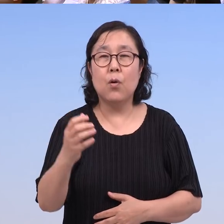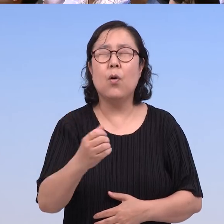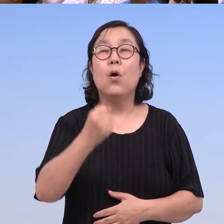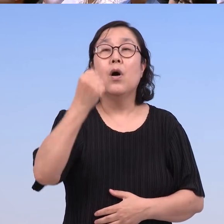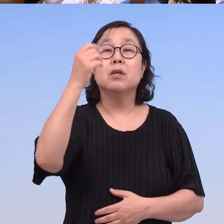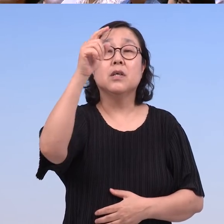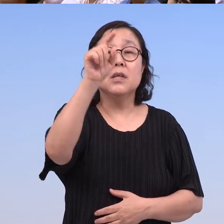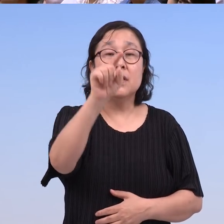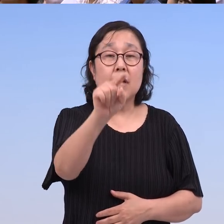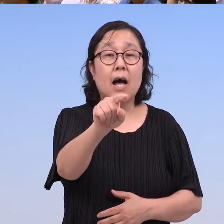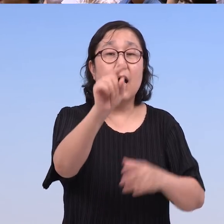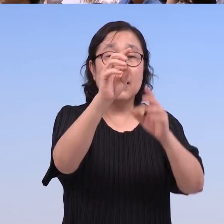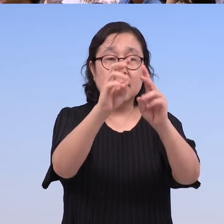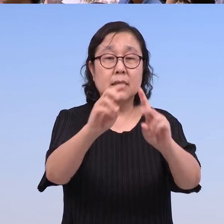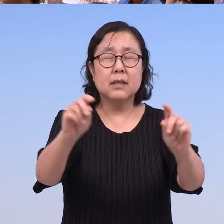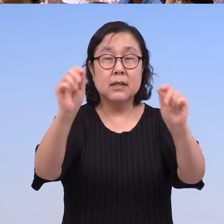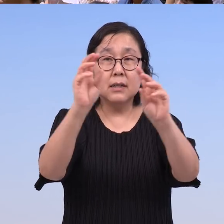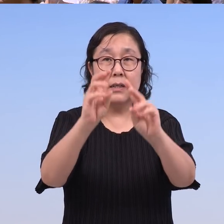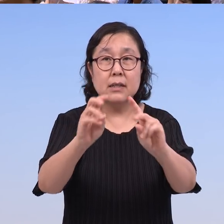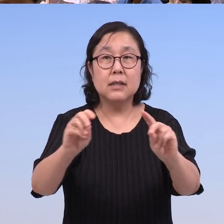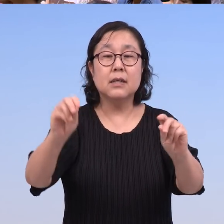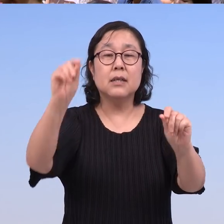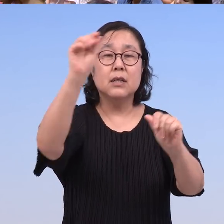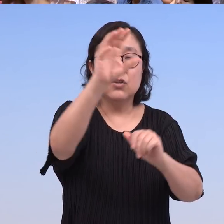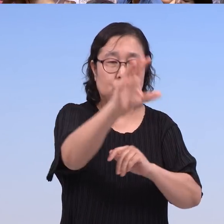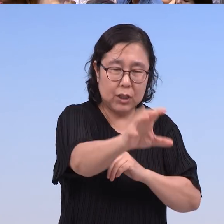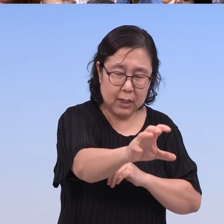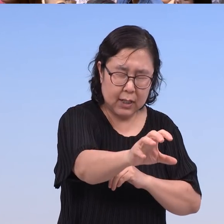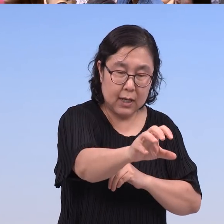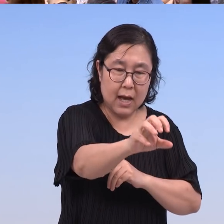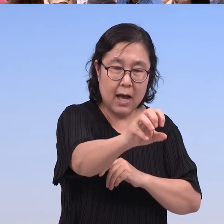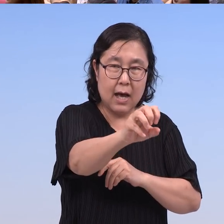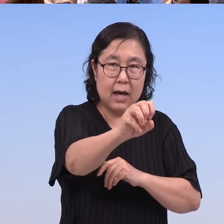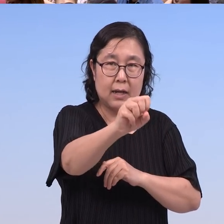그 땅을 취하리라.